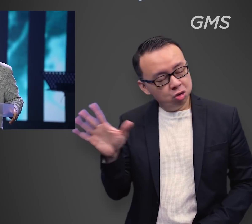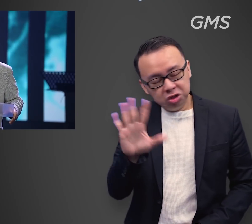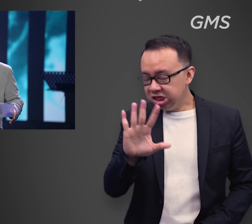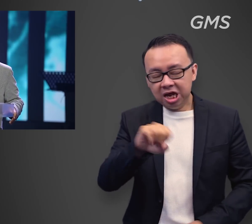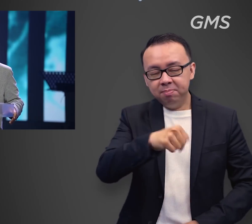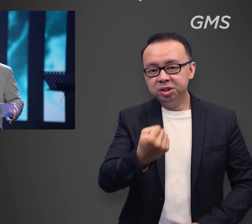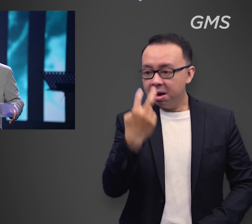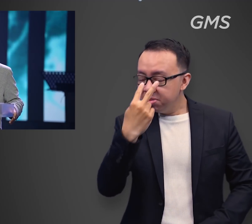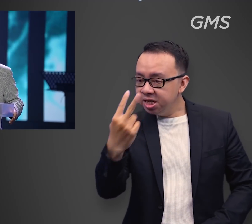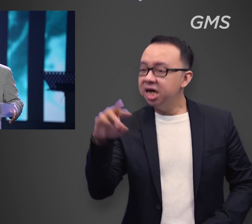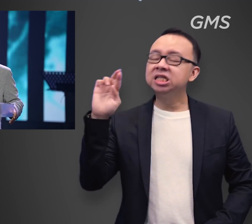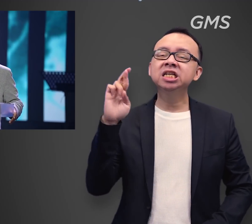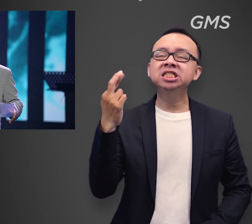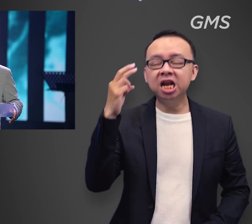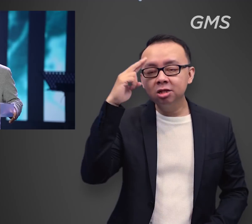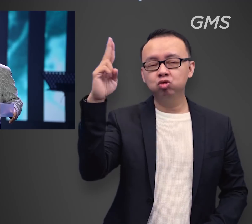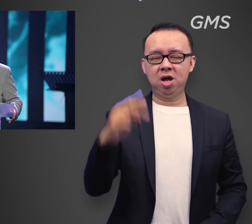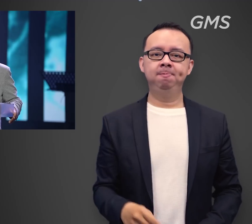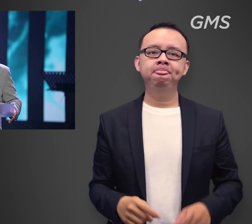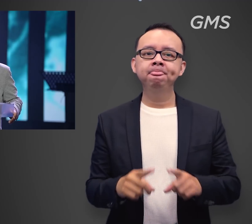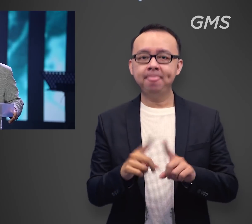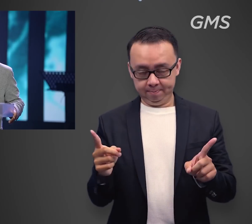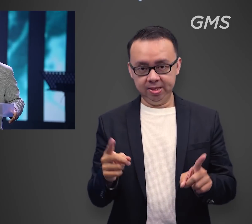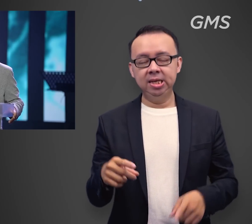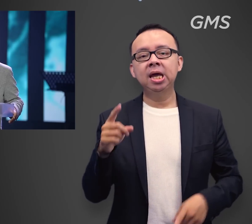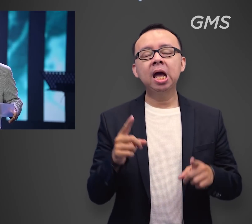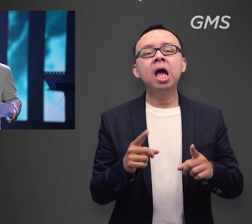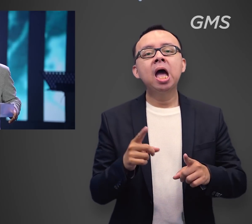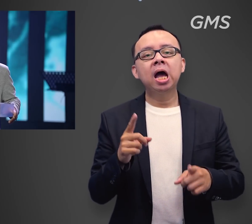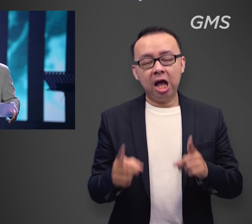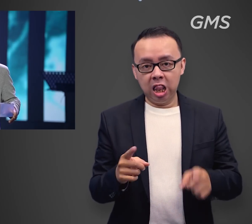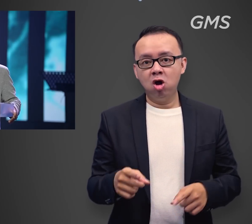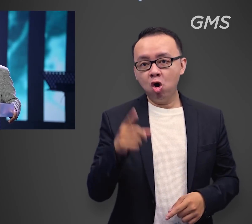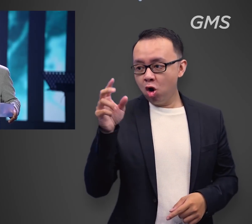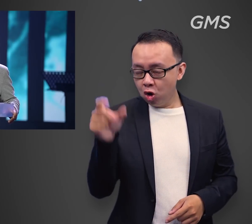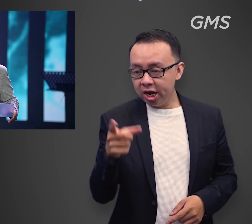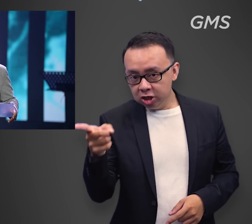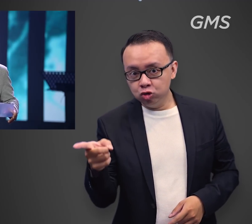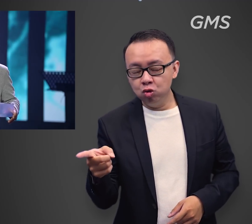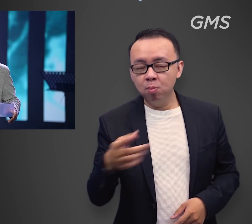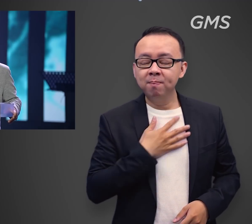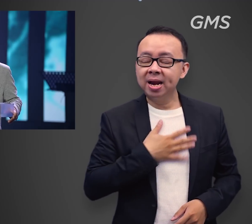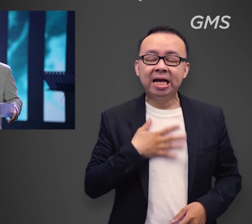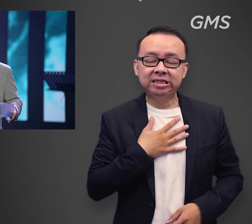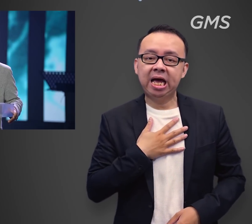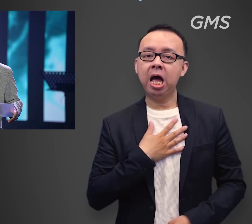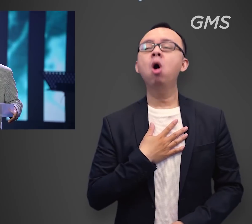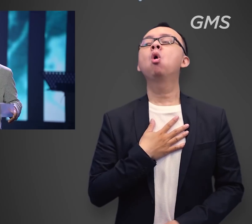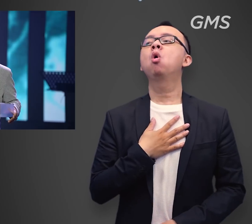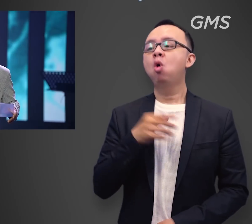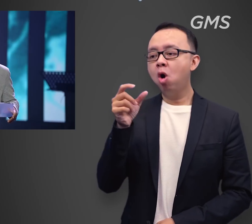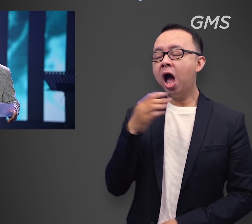Tapi begitu orang ini adalah orang yang tahu dia diampuni, dia diterima, dia dikasihi.